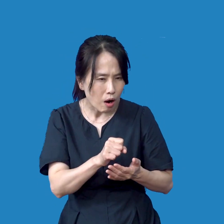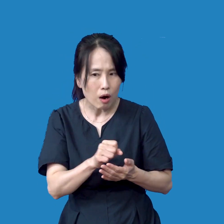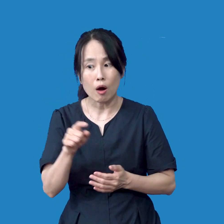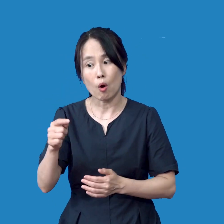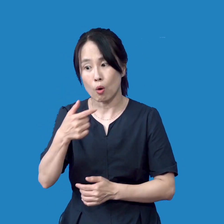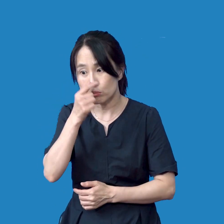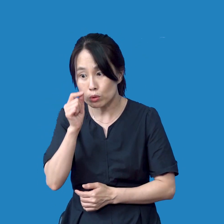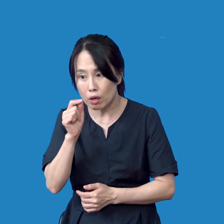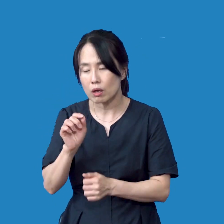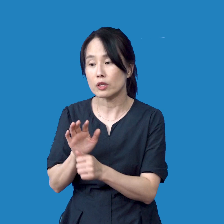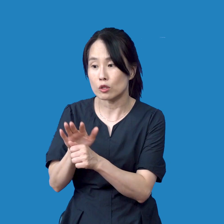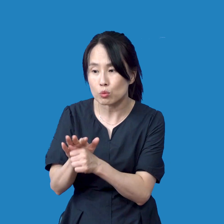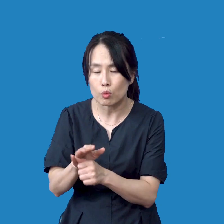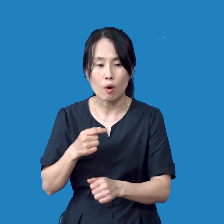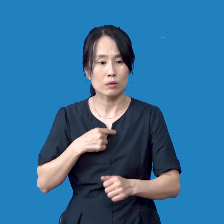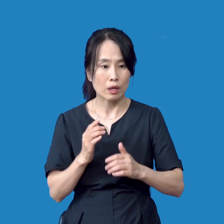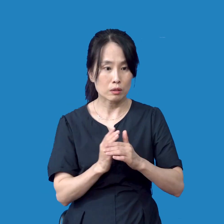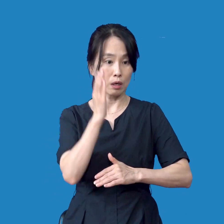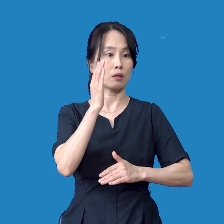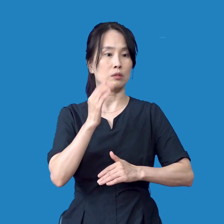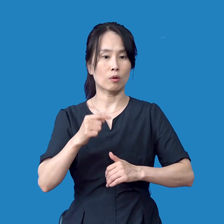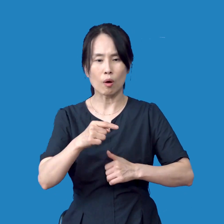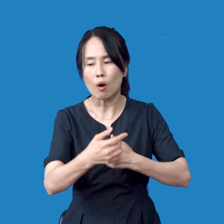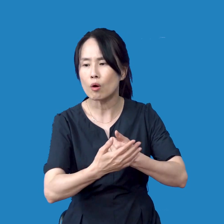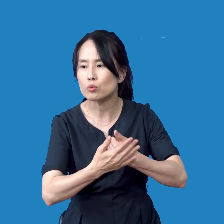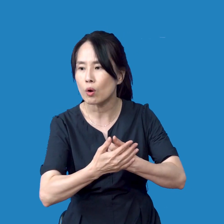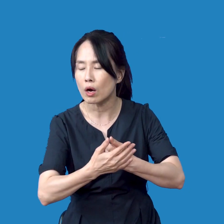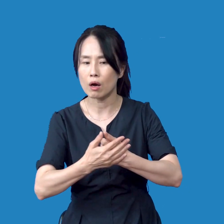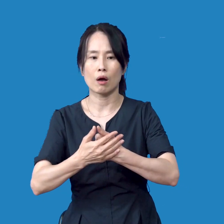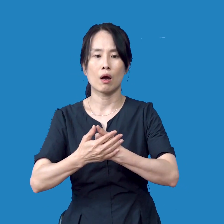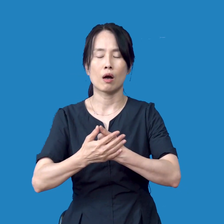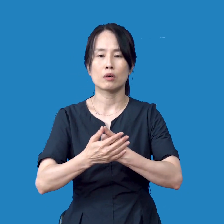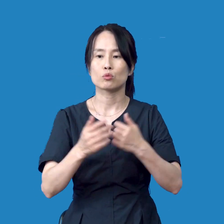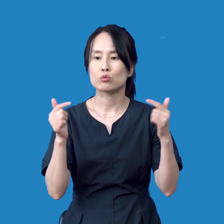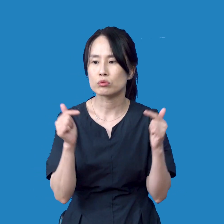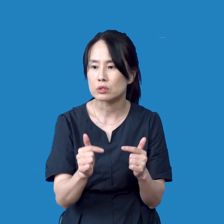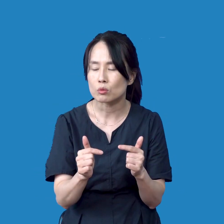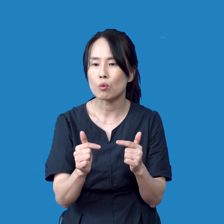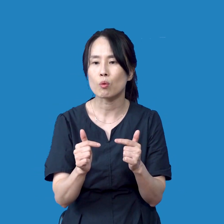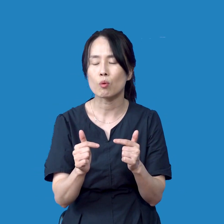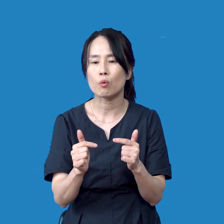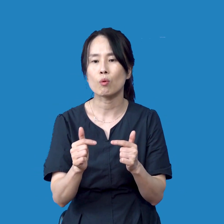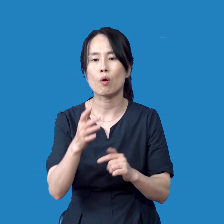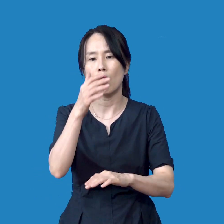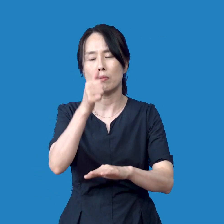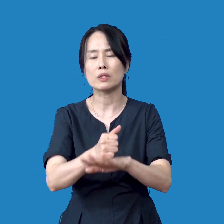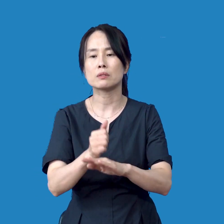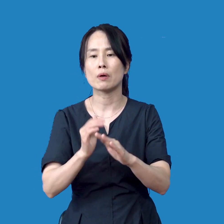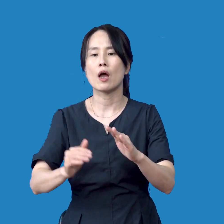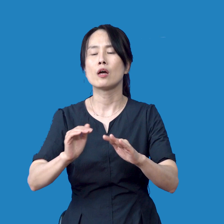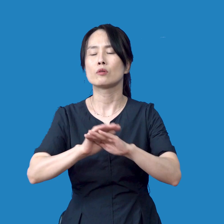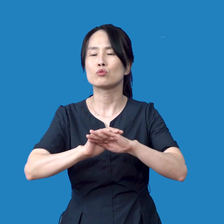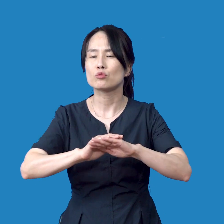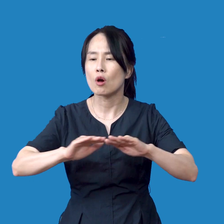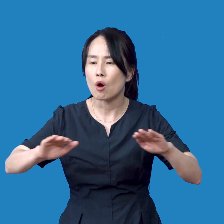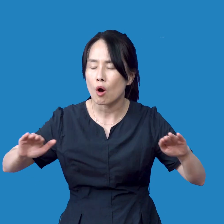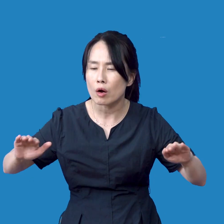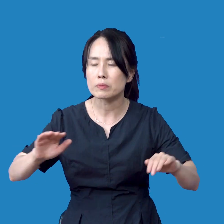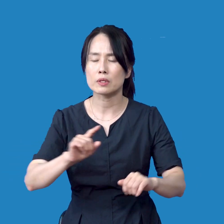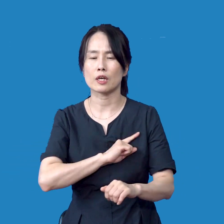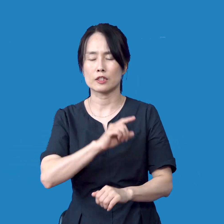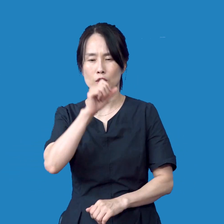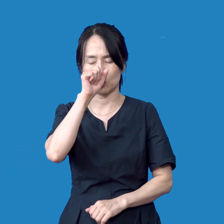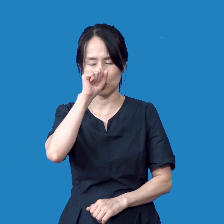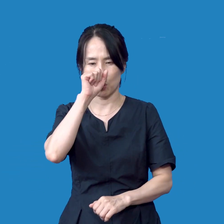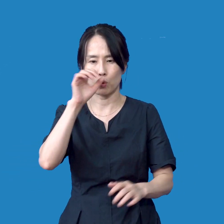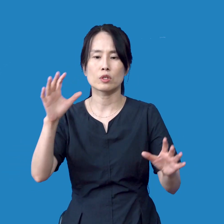하고 내가 지나친 것은 다른 사람이 또 제동을 걸어주고 그래서 결국은 가장 균형 잡히고 가장 좋은